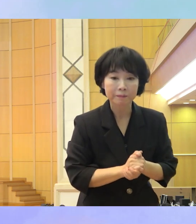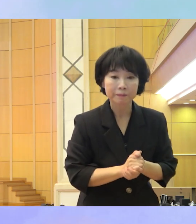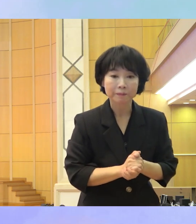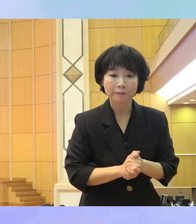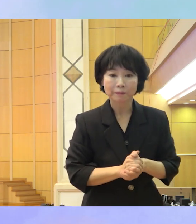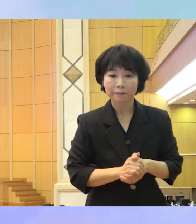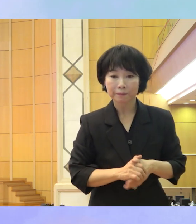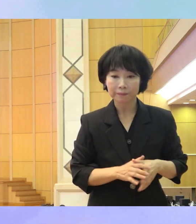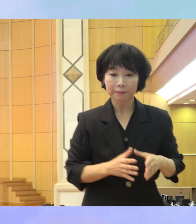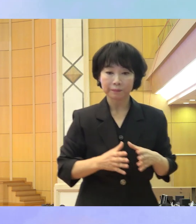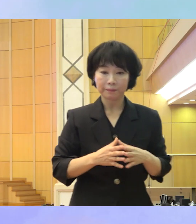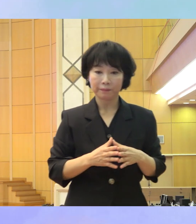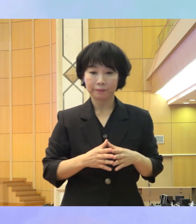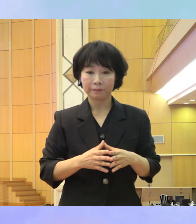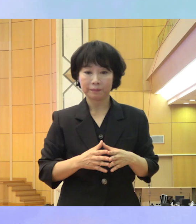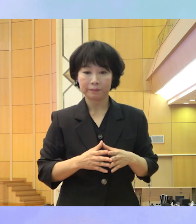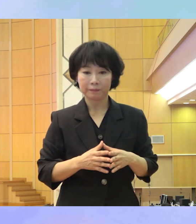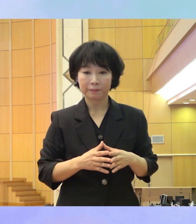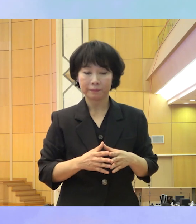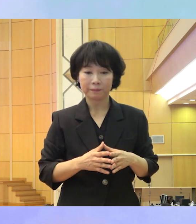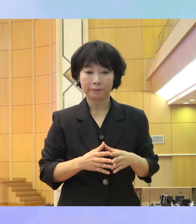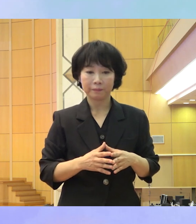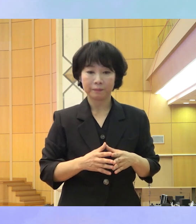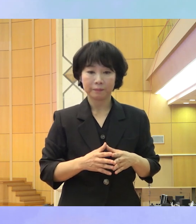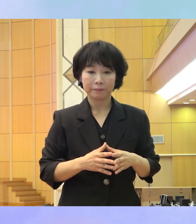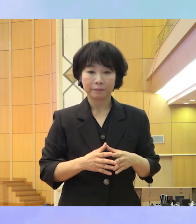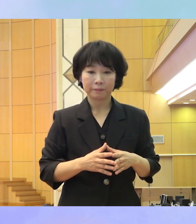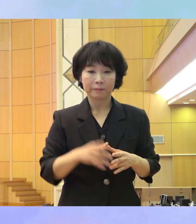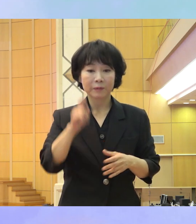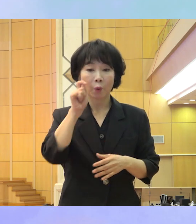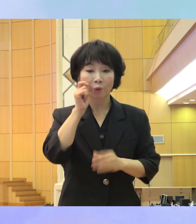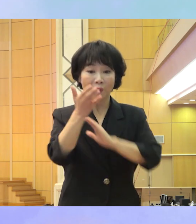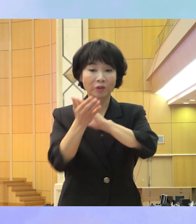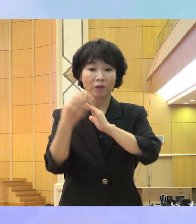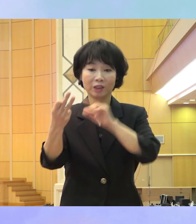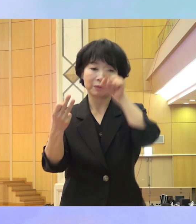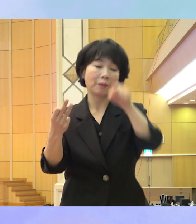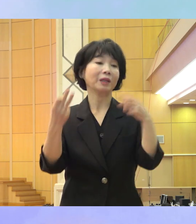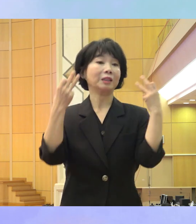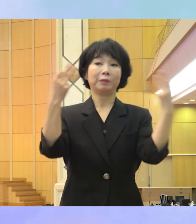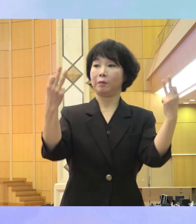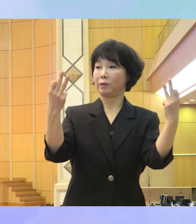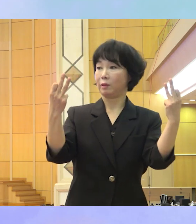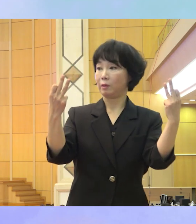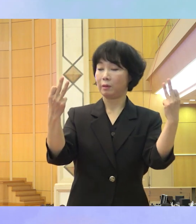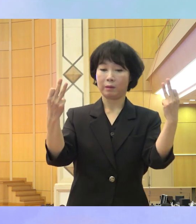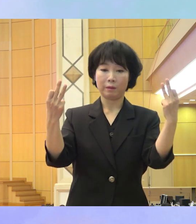13장 13절 볼까요? 그래서 고린도 13장은요 여러분이 잘 알다시피